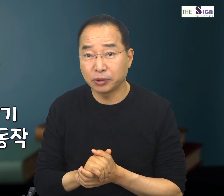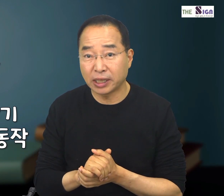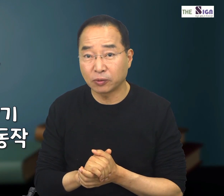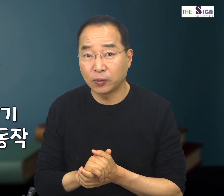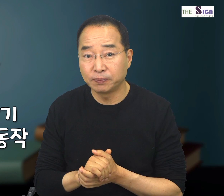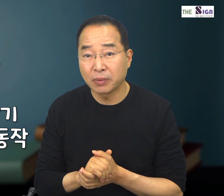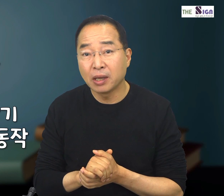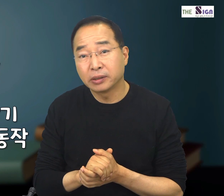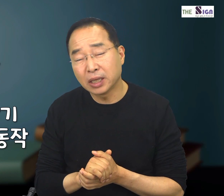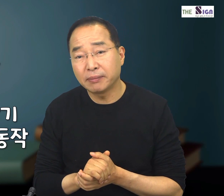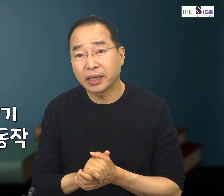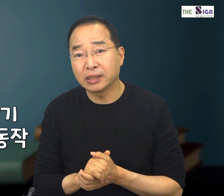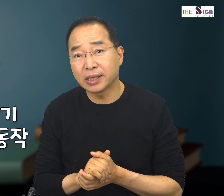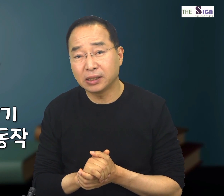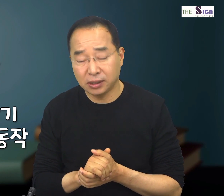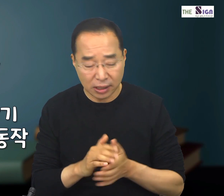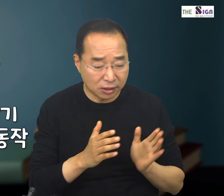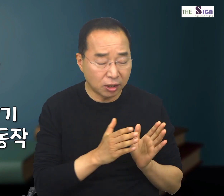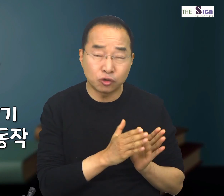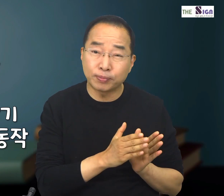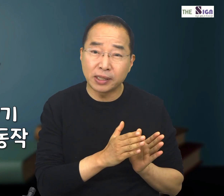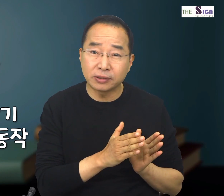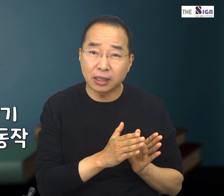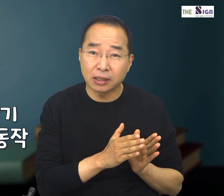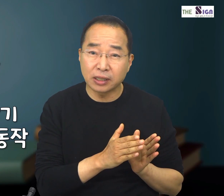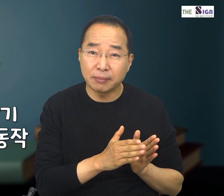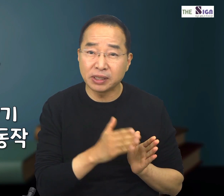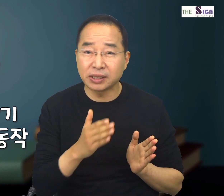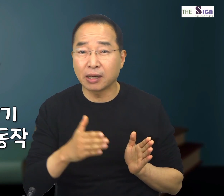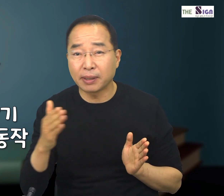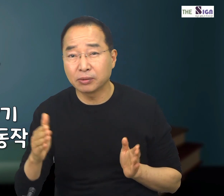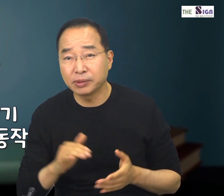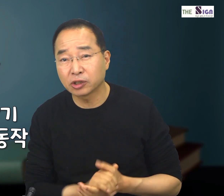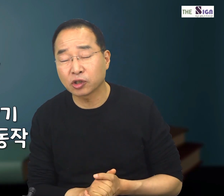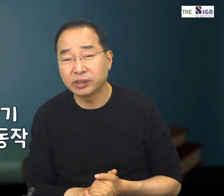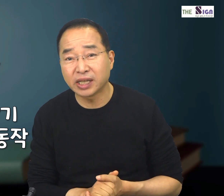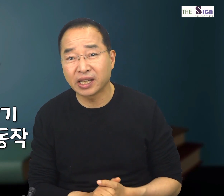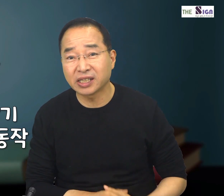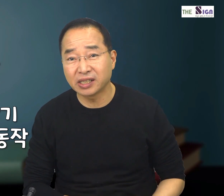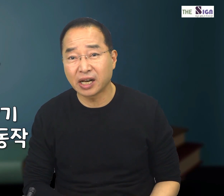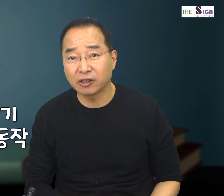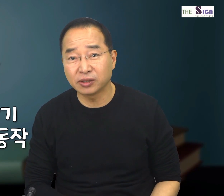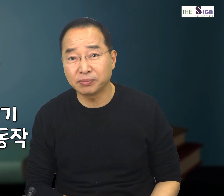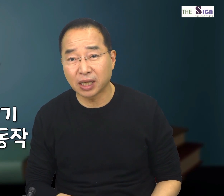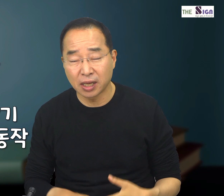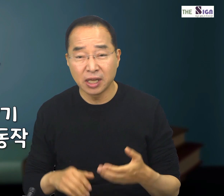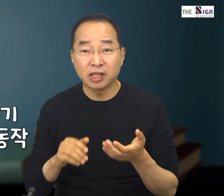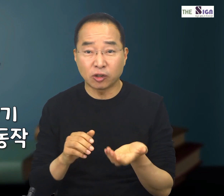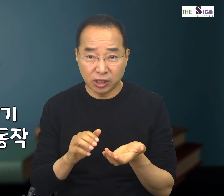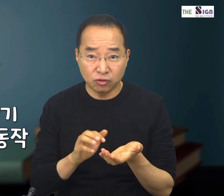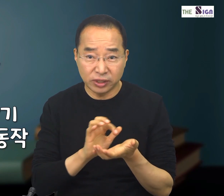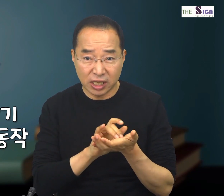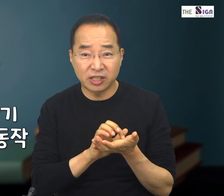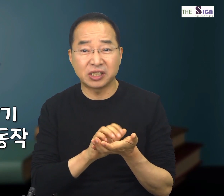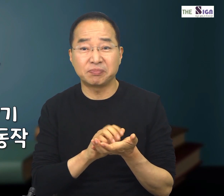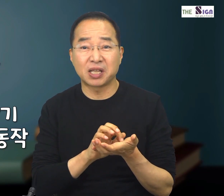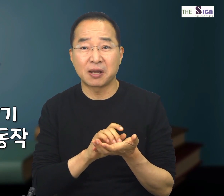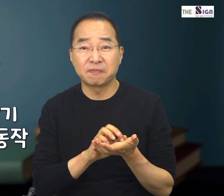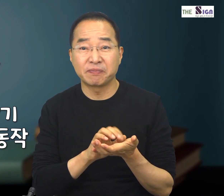계산보다도. 그 다음에 계산이 예전에는 주판을 쓰다가 그 다음에 시대가 바뀌면서 전자계산기라는 걸 씁니다. 그러니까 어떻게 누르냐 이렇게 씁니다.